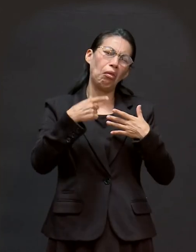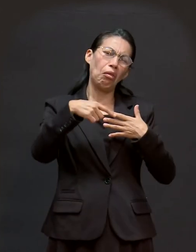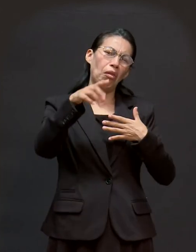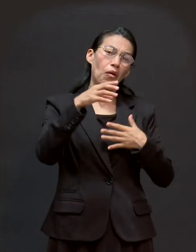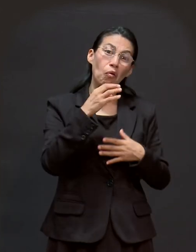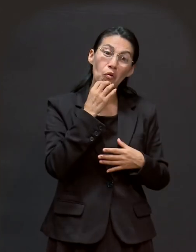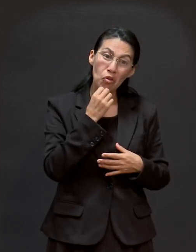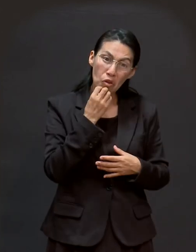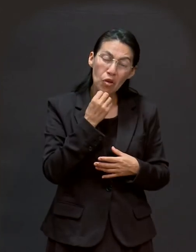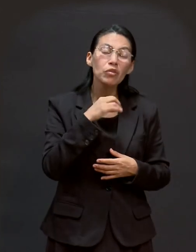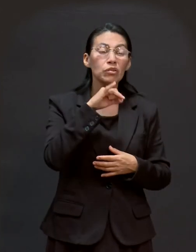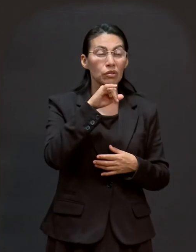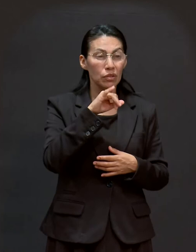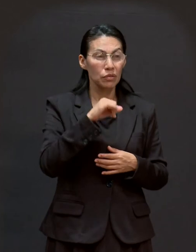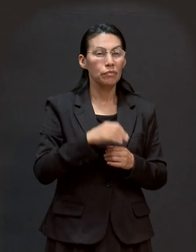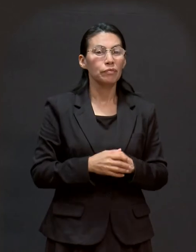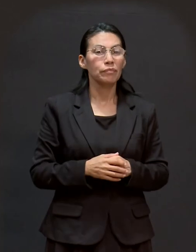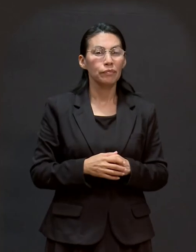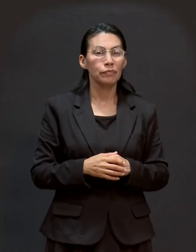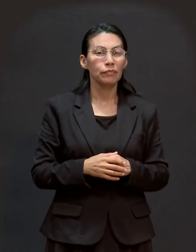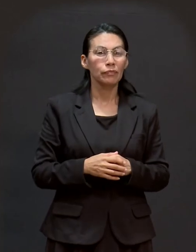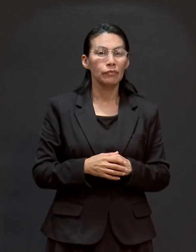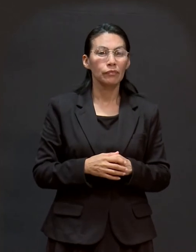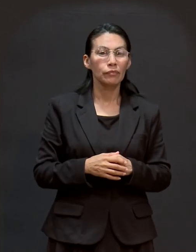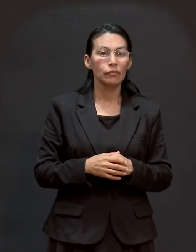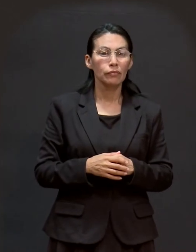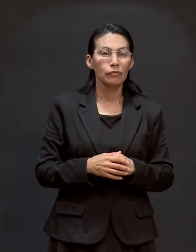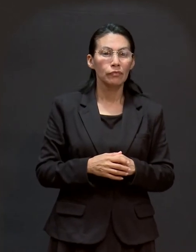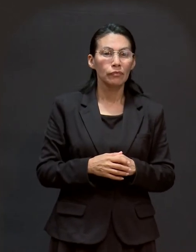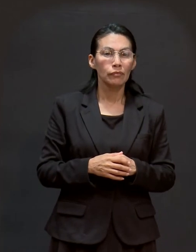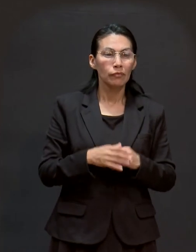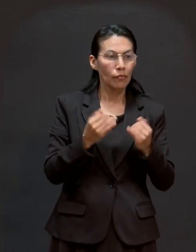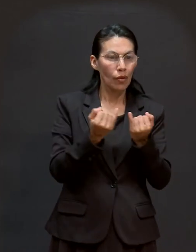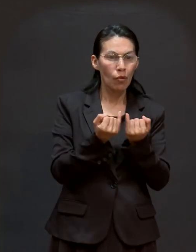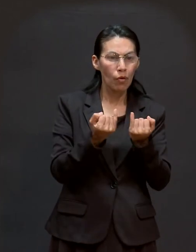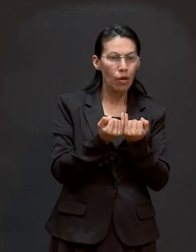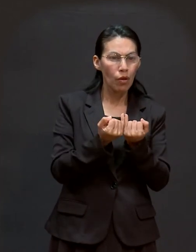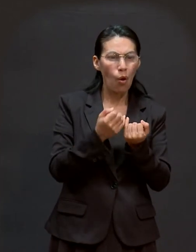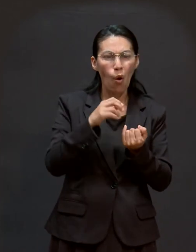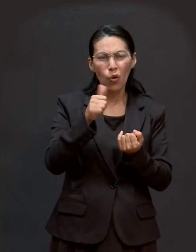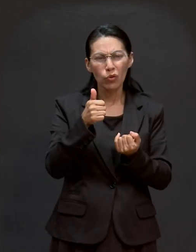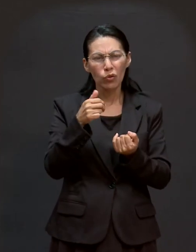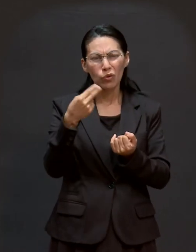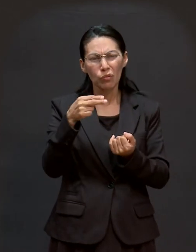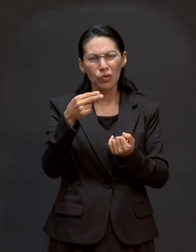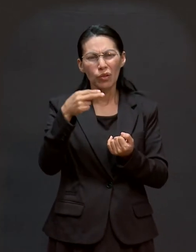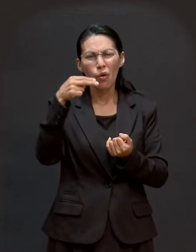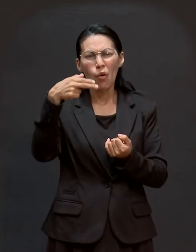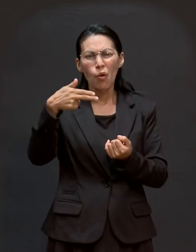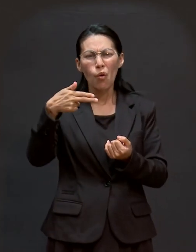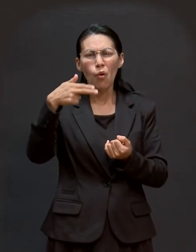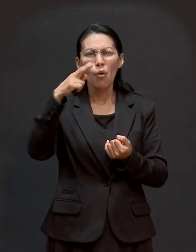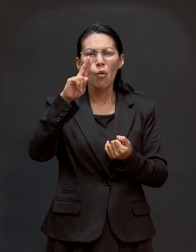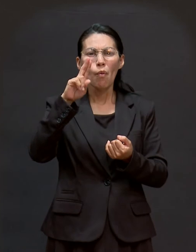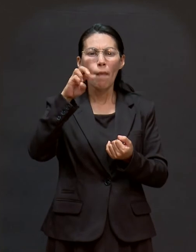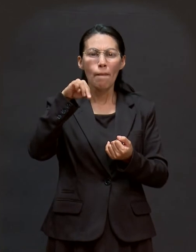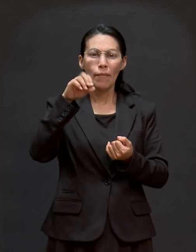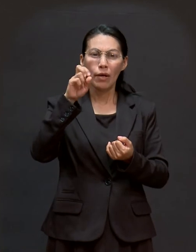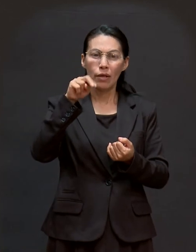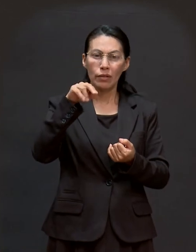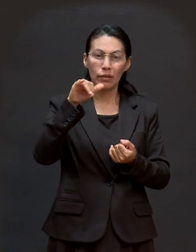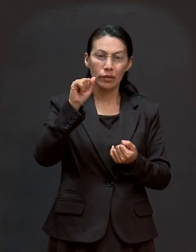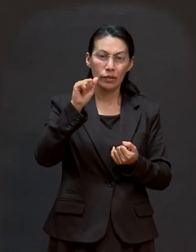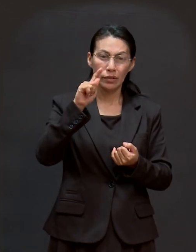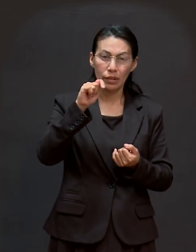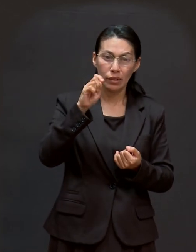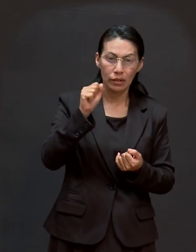presbiterianos etcétera judíos judíos también hay capellanes humanistas que es una manera de decir